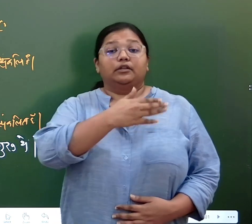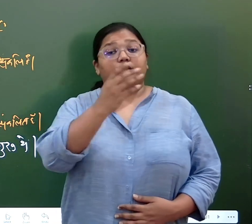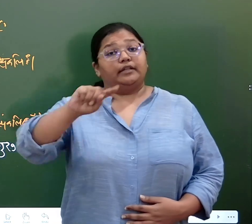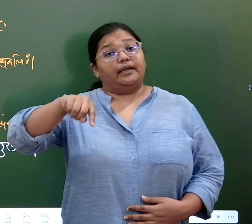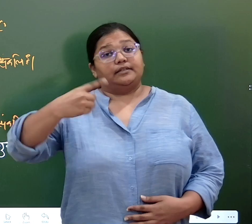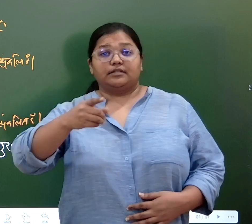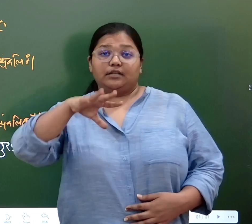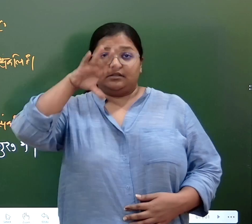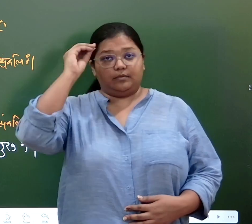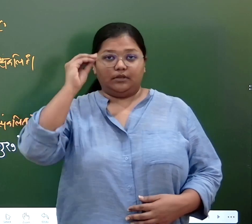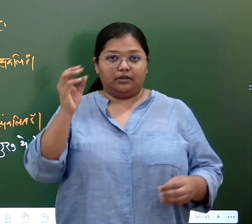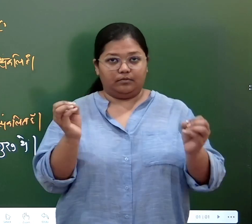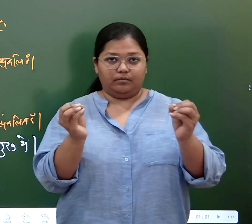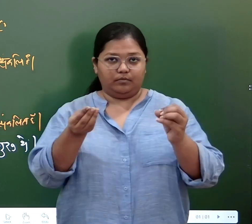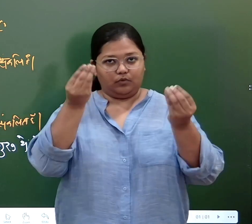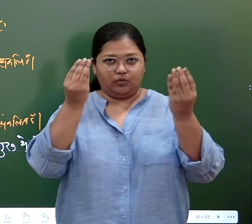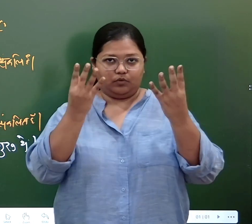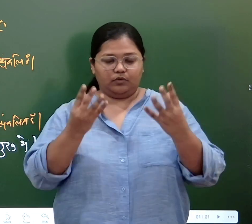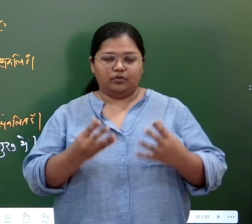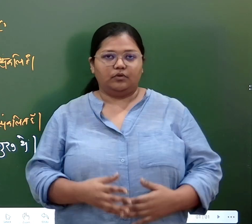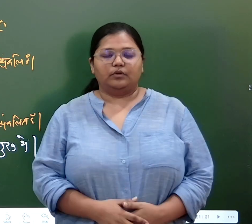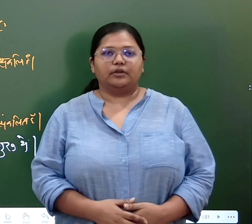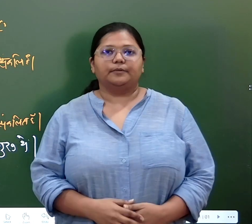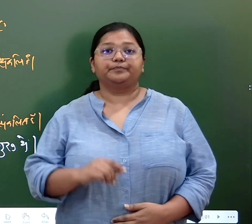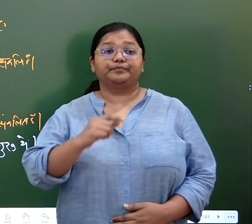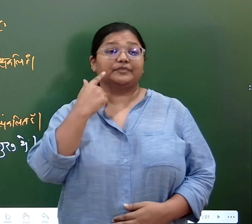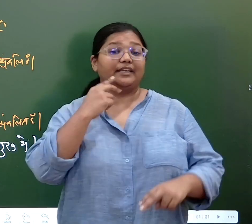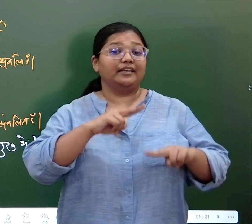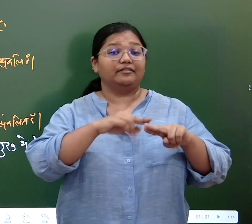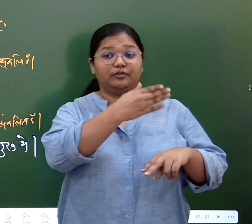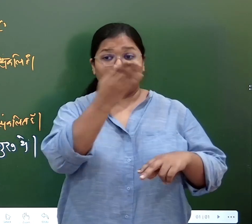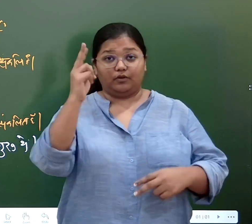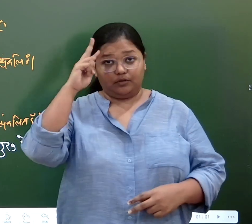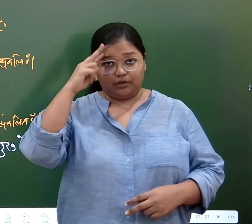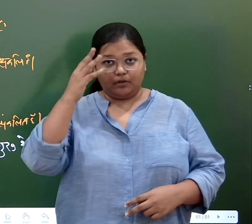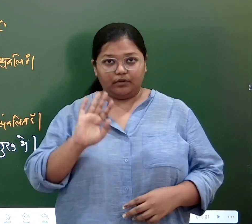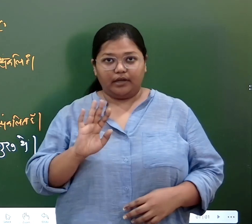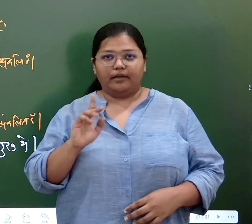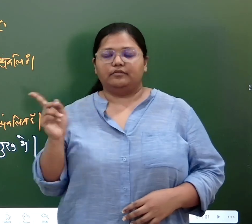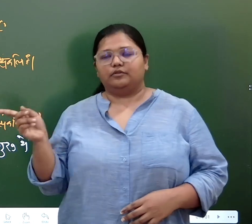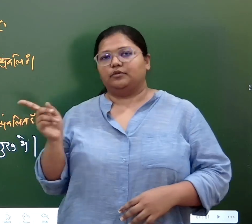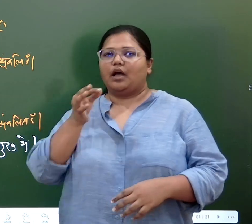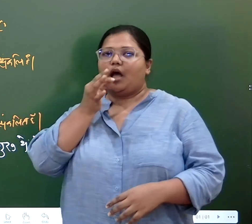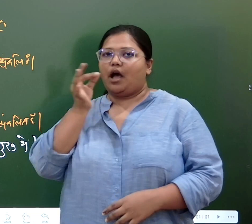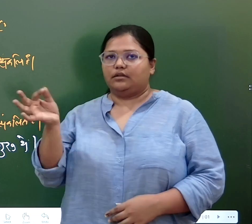नाइट। अगर कोई डाउट होता है तो फिर से पूछ लेना मुझसे। ठीक, चलो बाय।